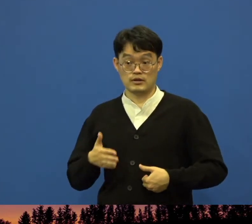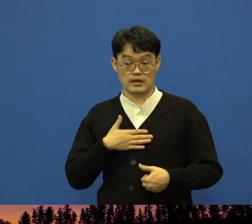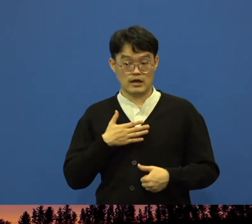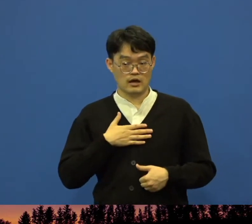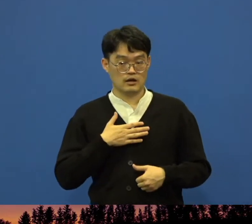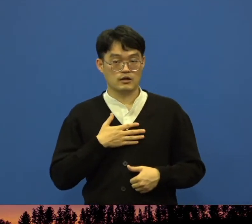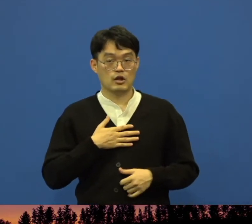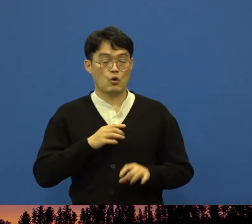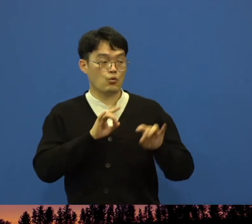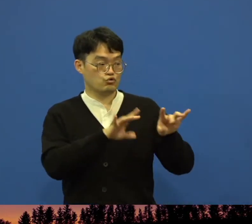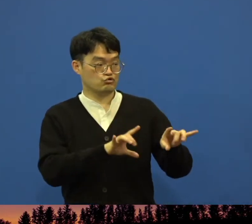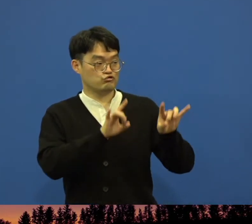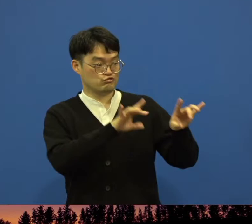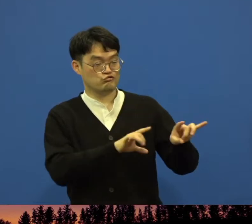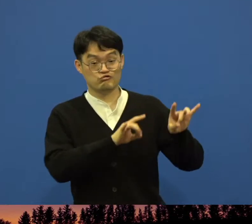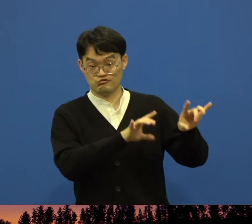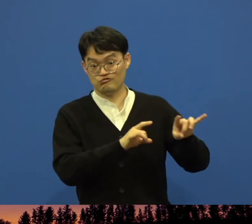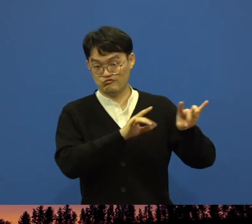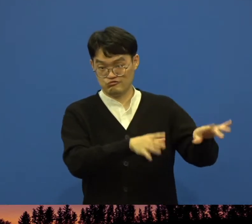시간이 많이 갔네.